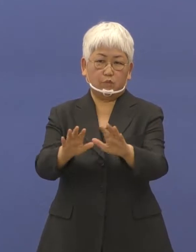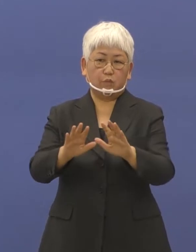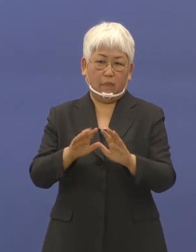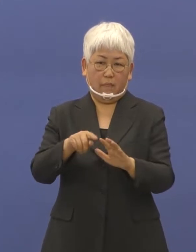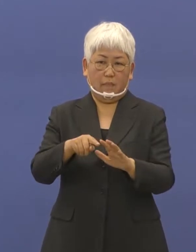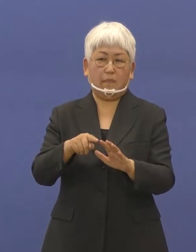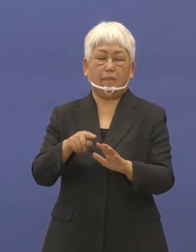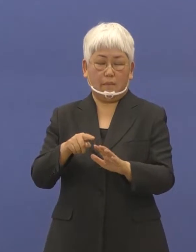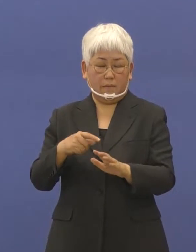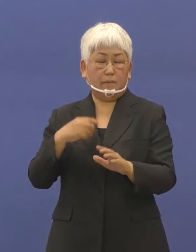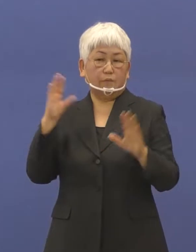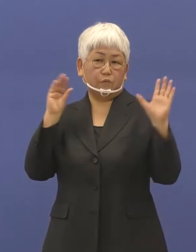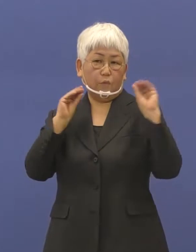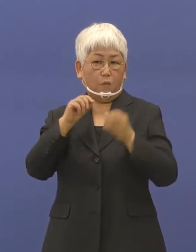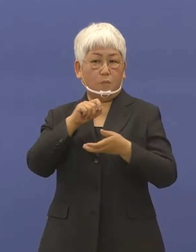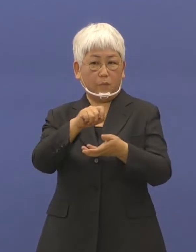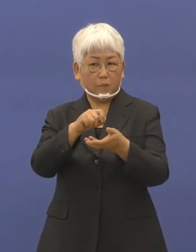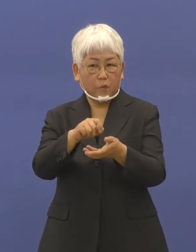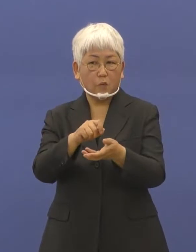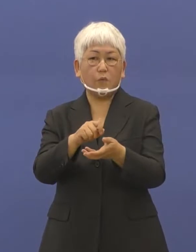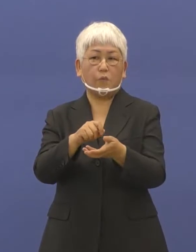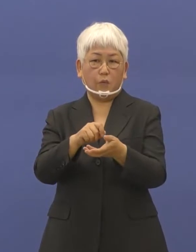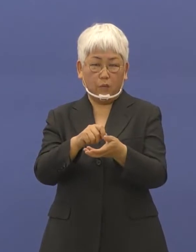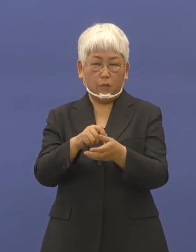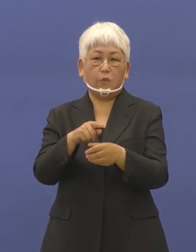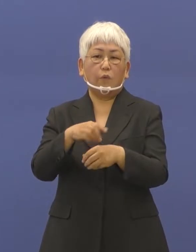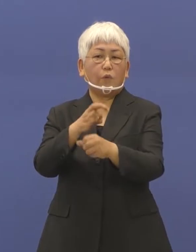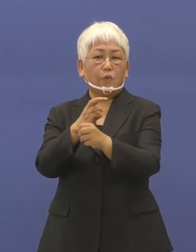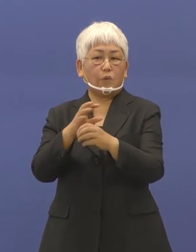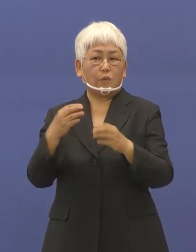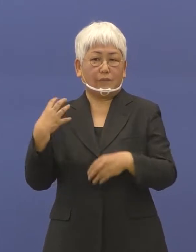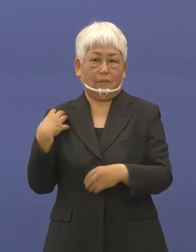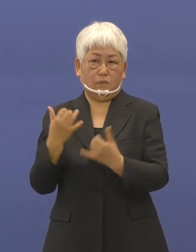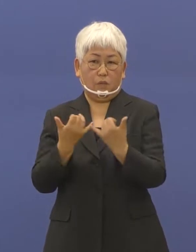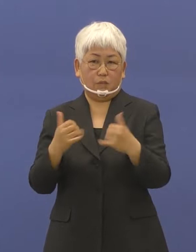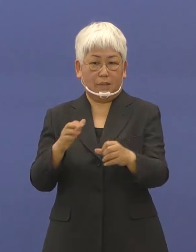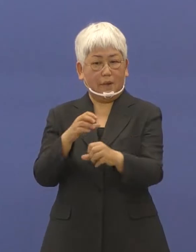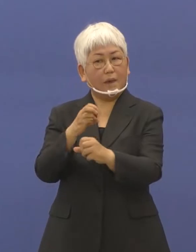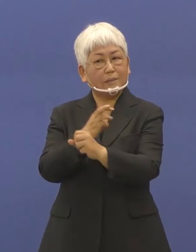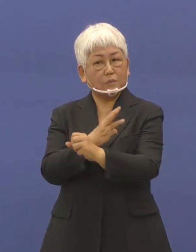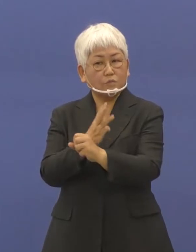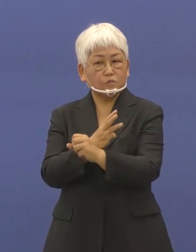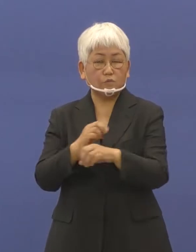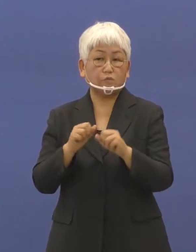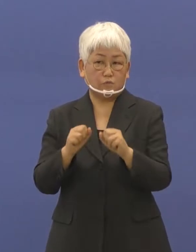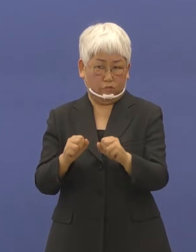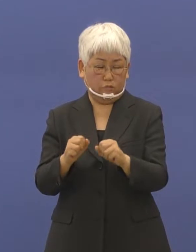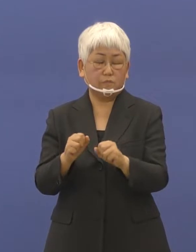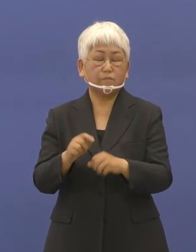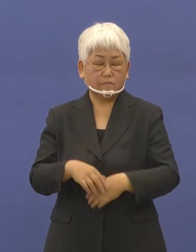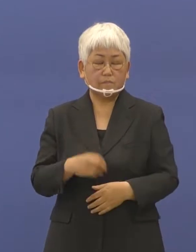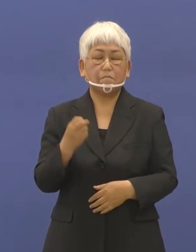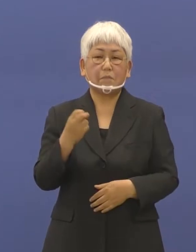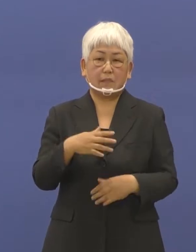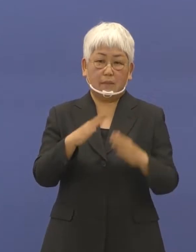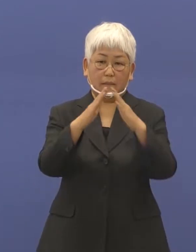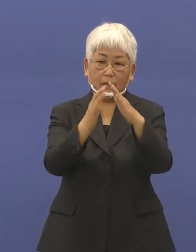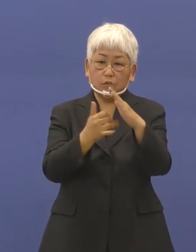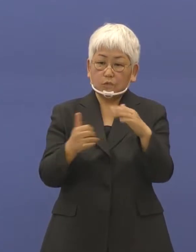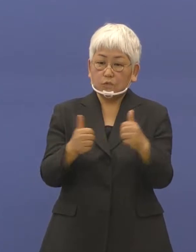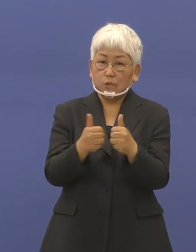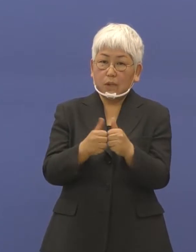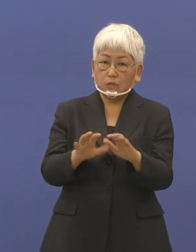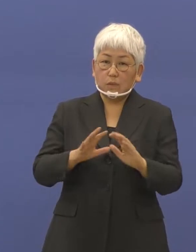提供や医療的ケア児等コーディネーターの養成にかかる研修を行うほか、家族等からの相談を受